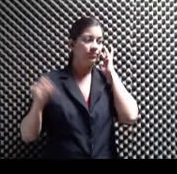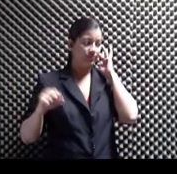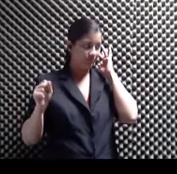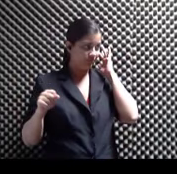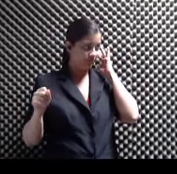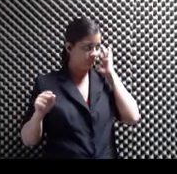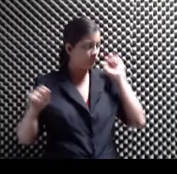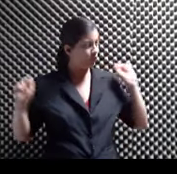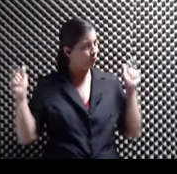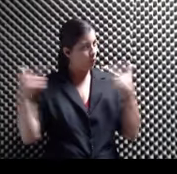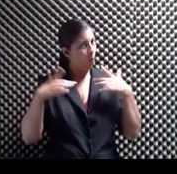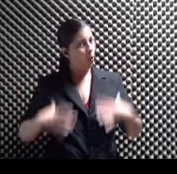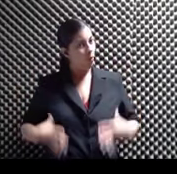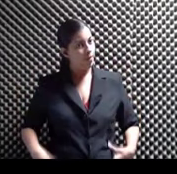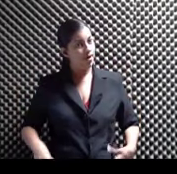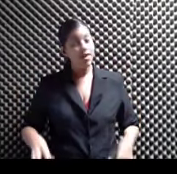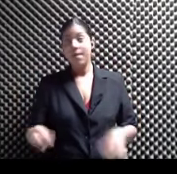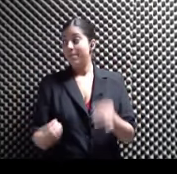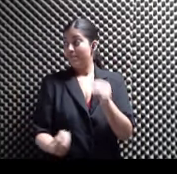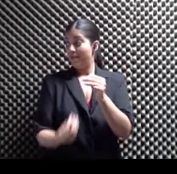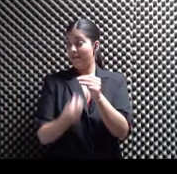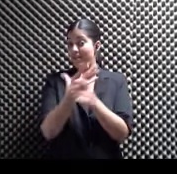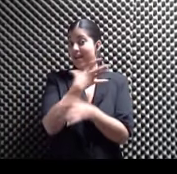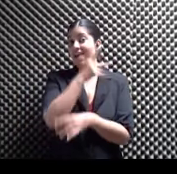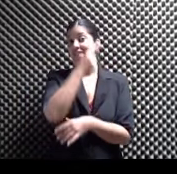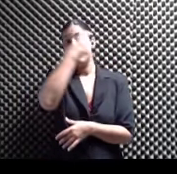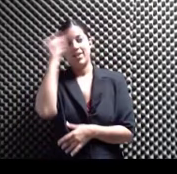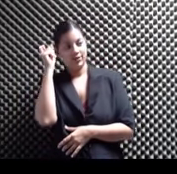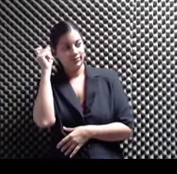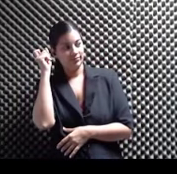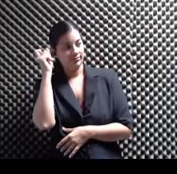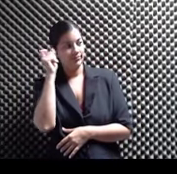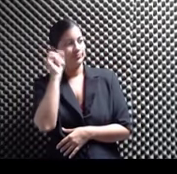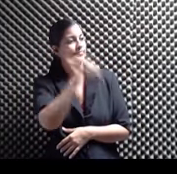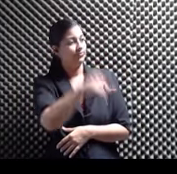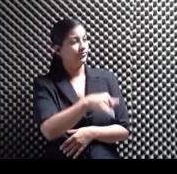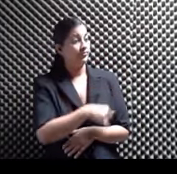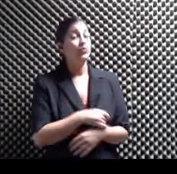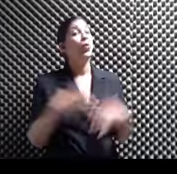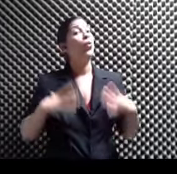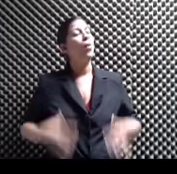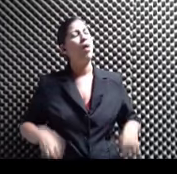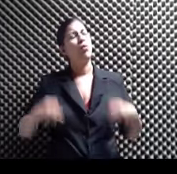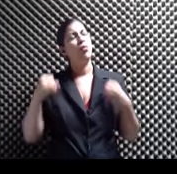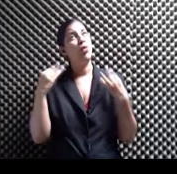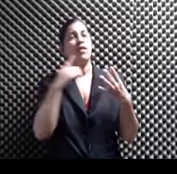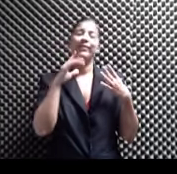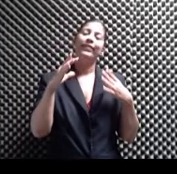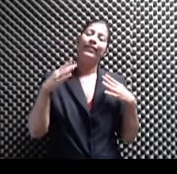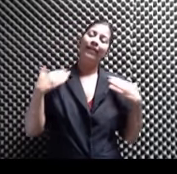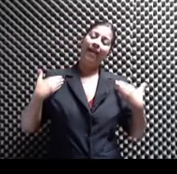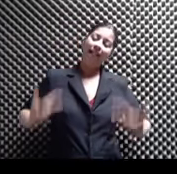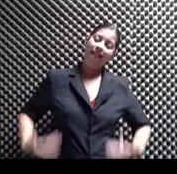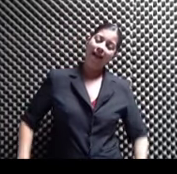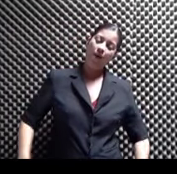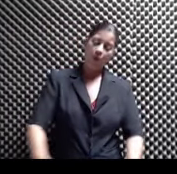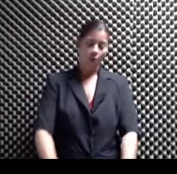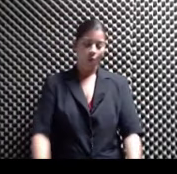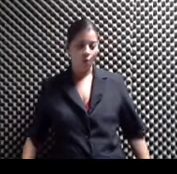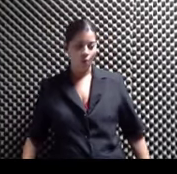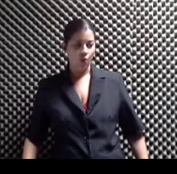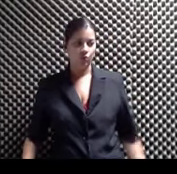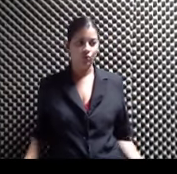la colección primavera-verano. Okay. Y allí está. O sea, que hay un montón de ropa allí. Hay trajes largos, trajes cortos, faldas,